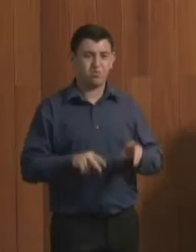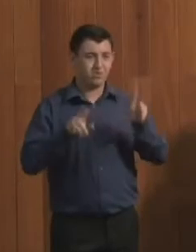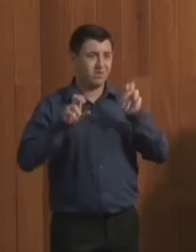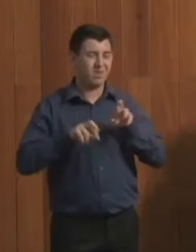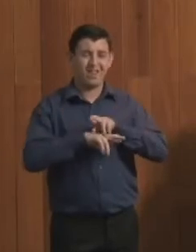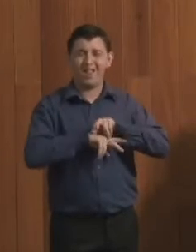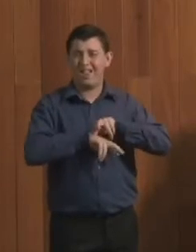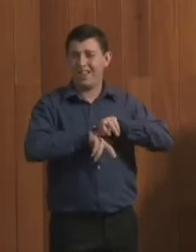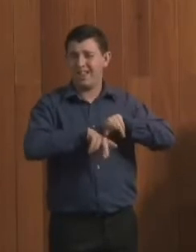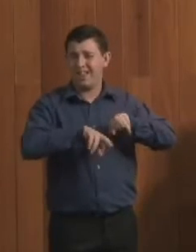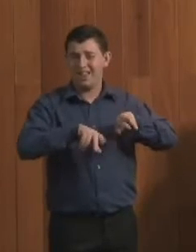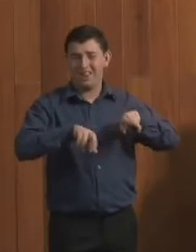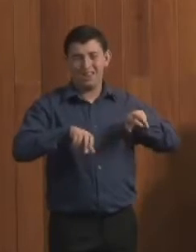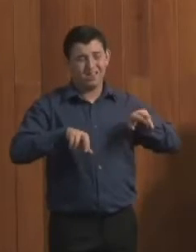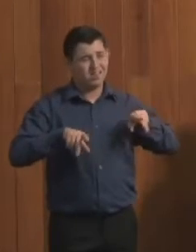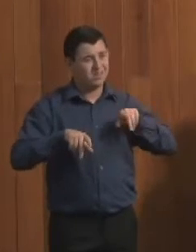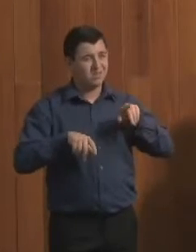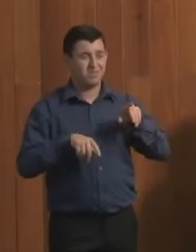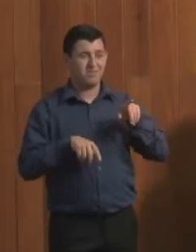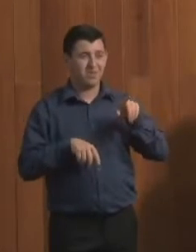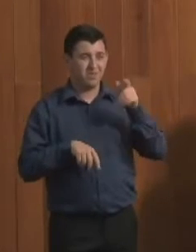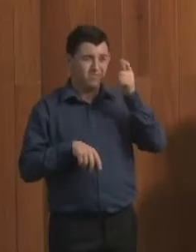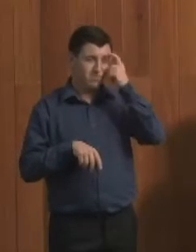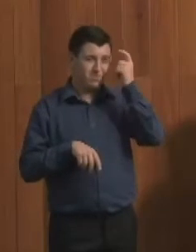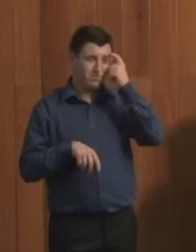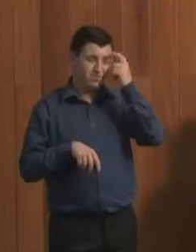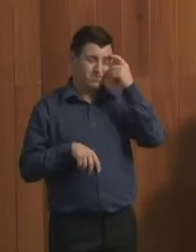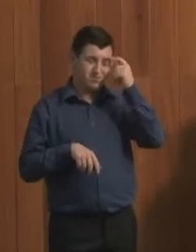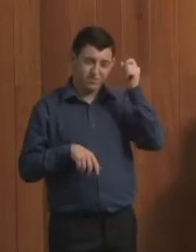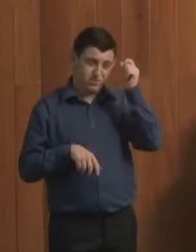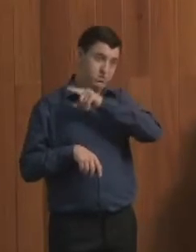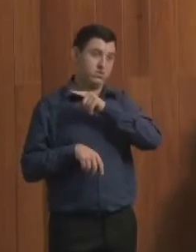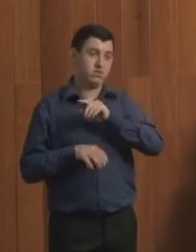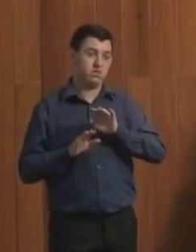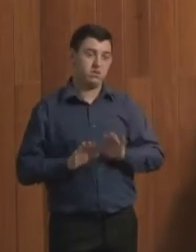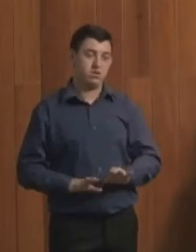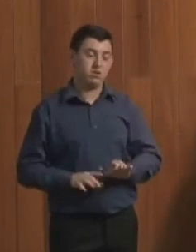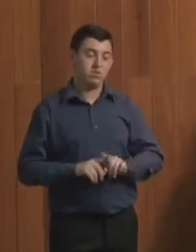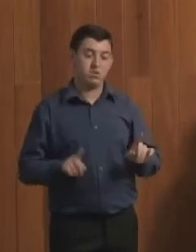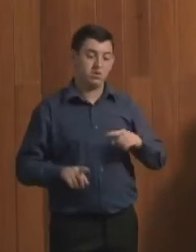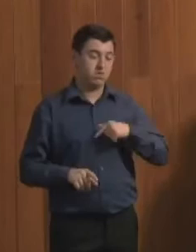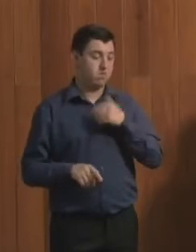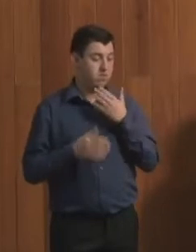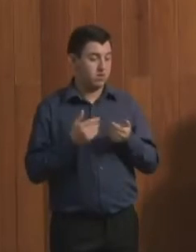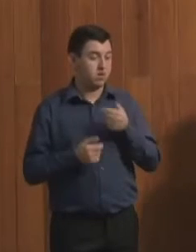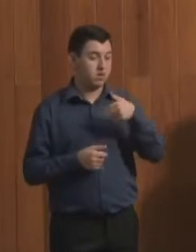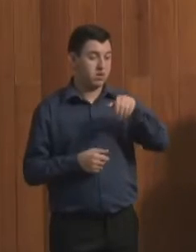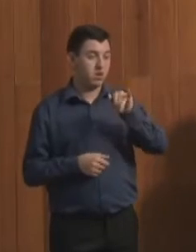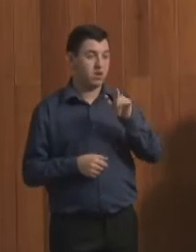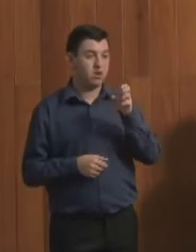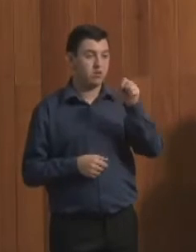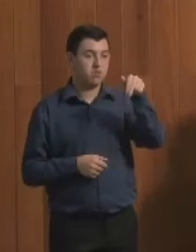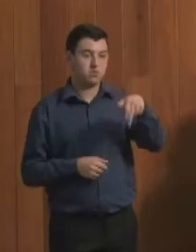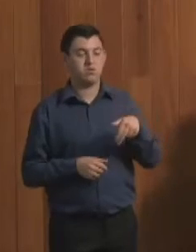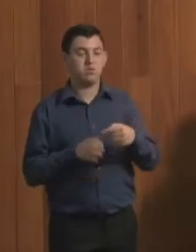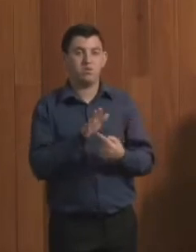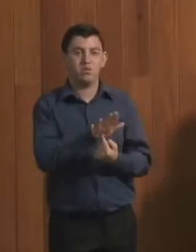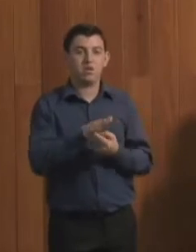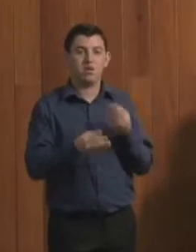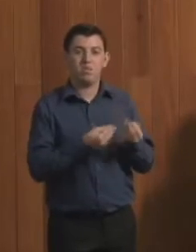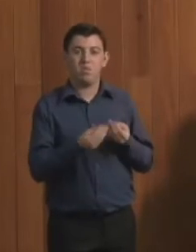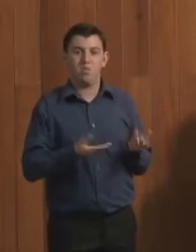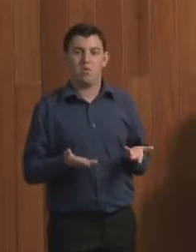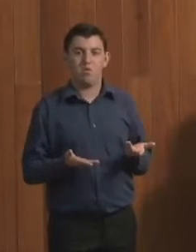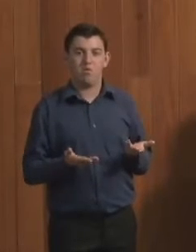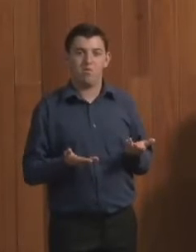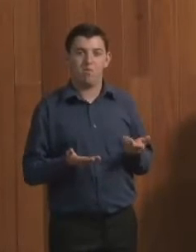densos, e eu vou pedir para o Nailson, né, apresentar um pouco esse perfil desse grupo que